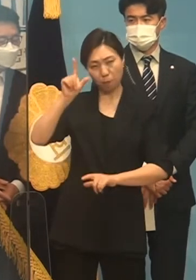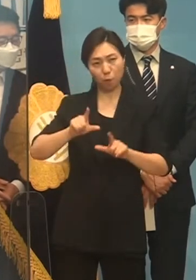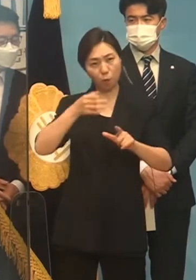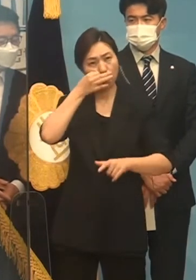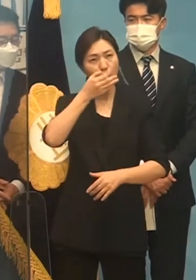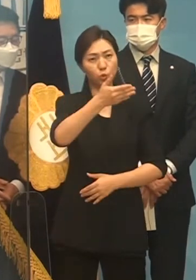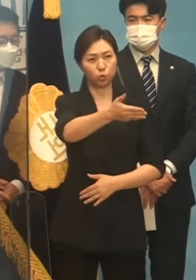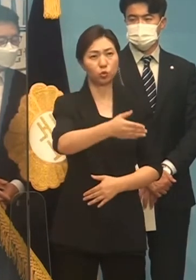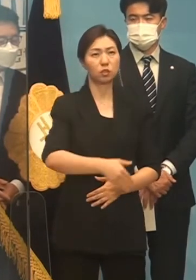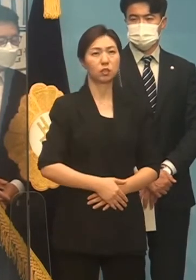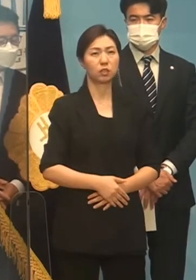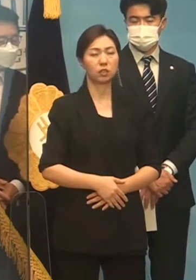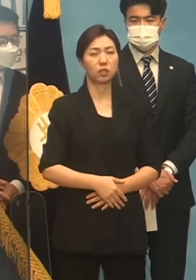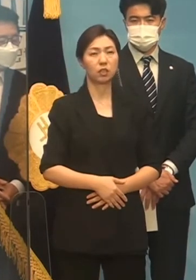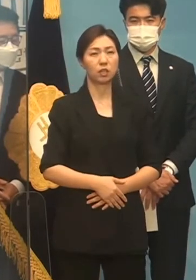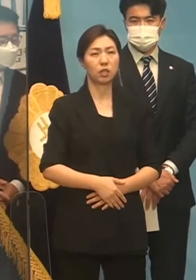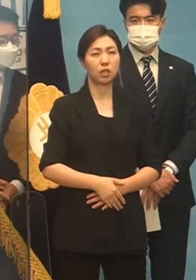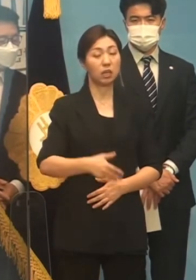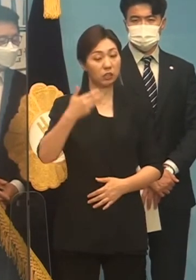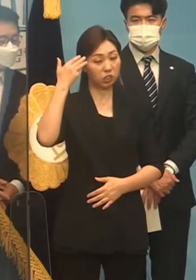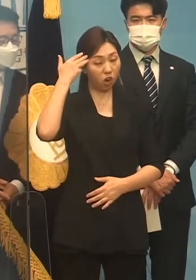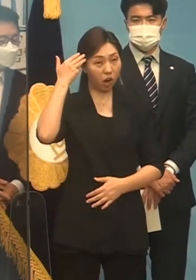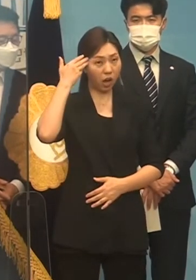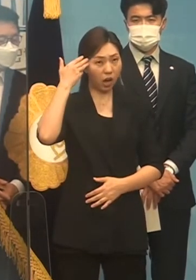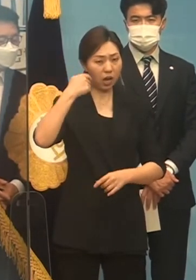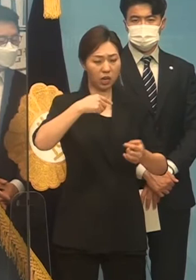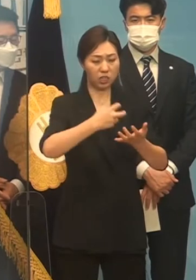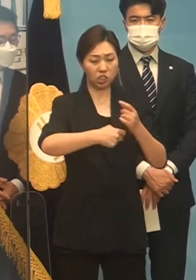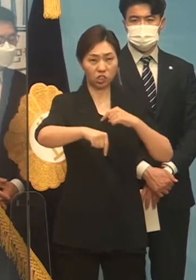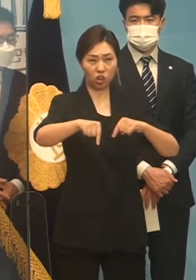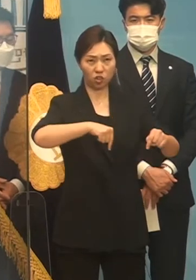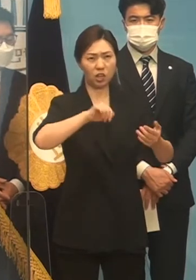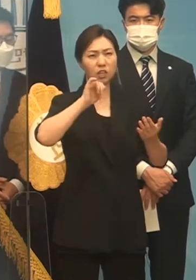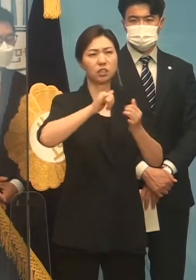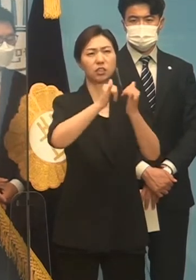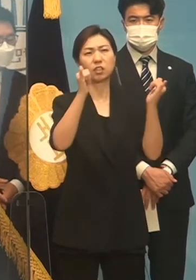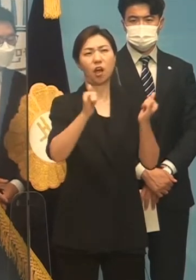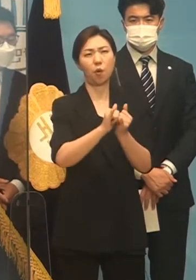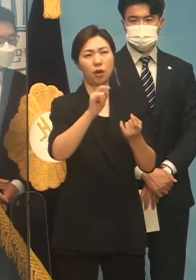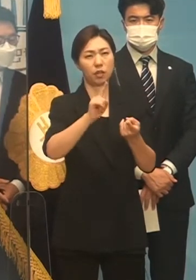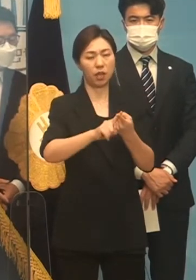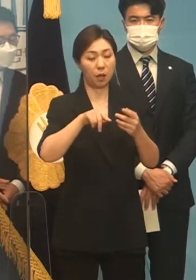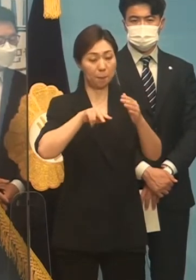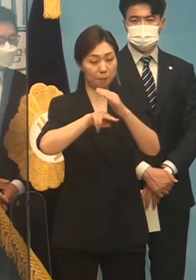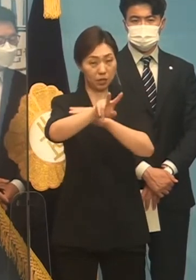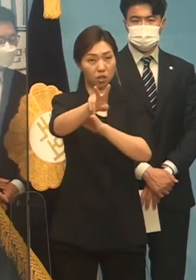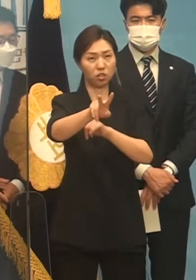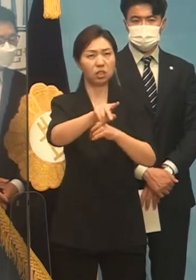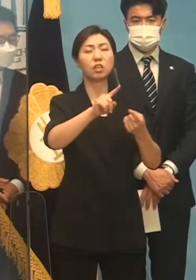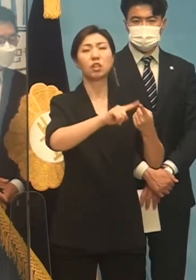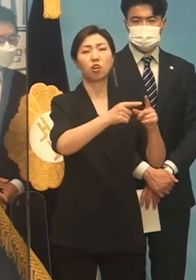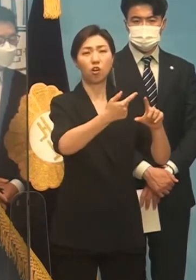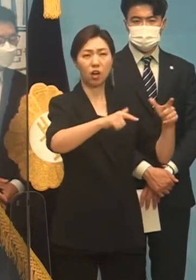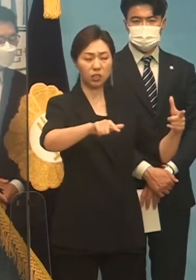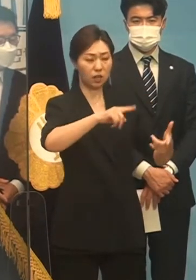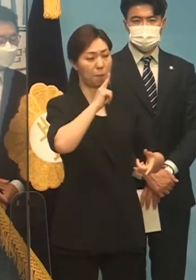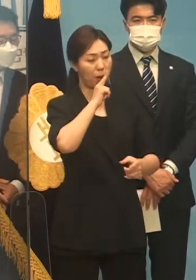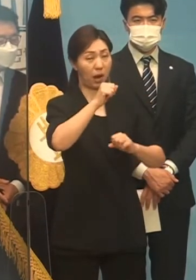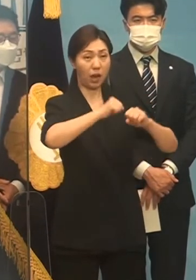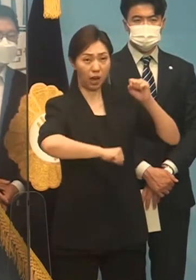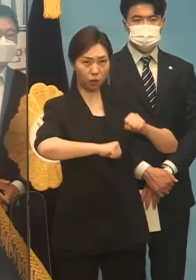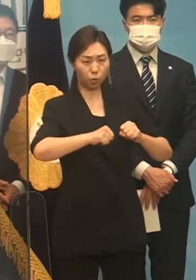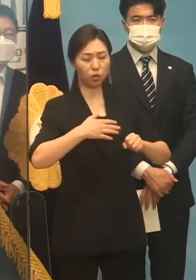철학과 정책, 사회를 향한 비전이 우리의 삶을 바꾸고 그의 말과 행동이